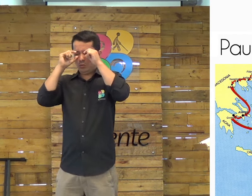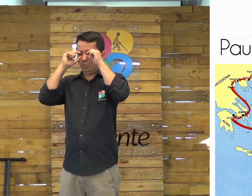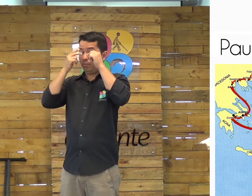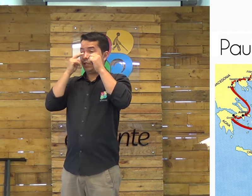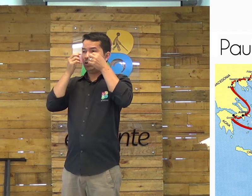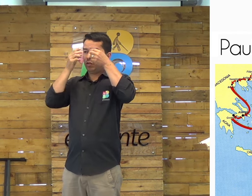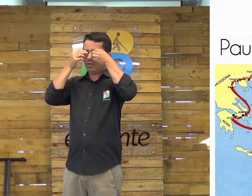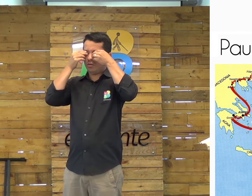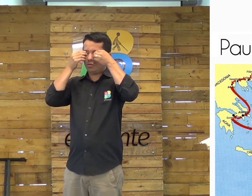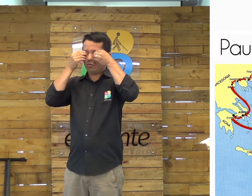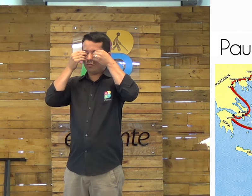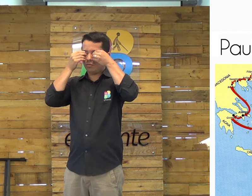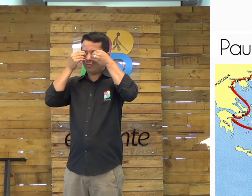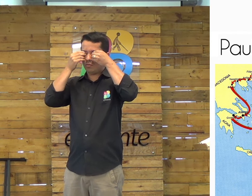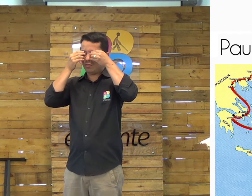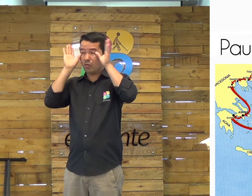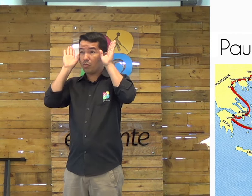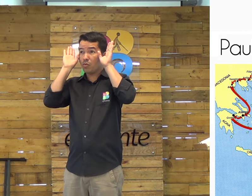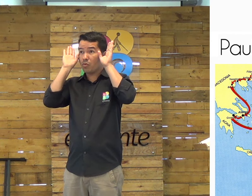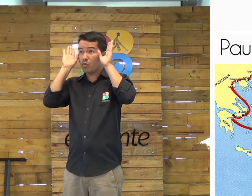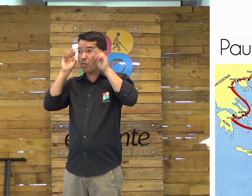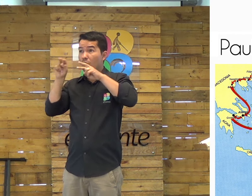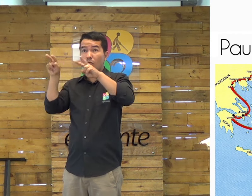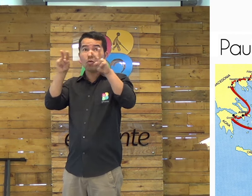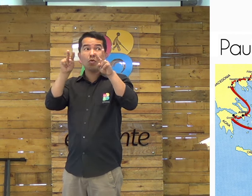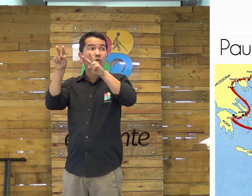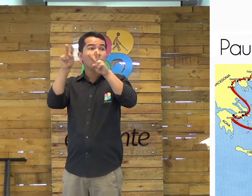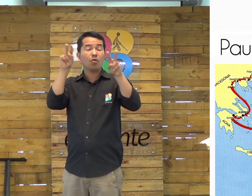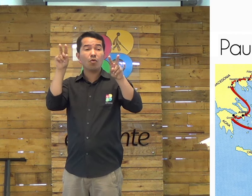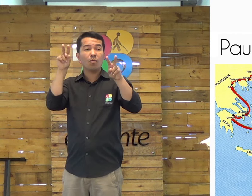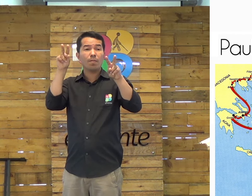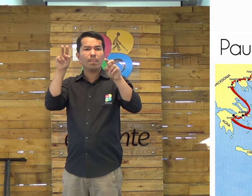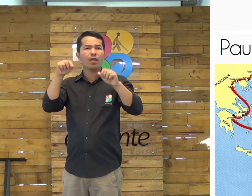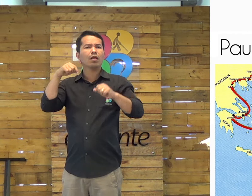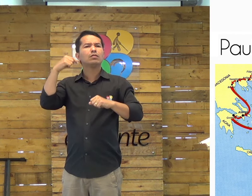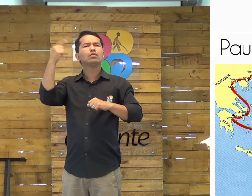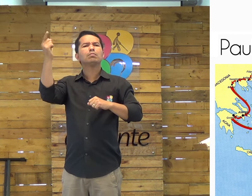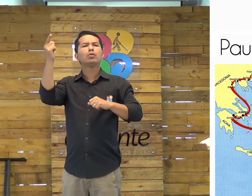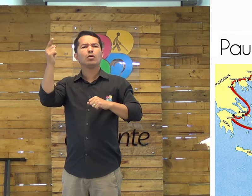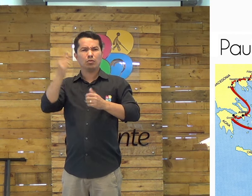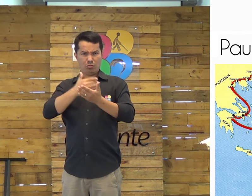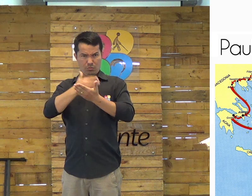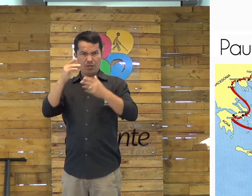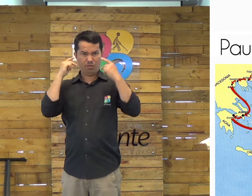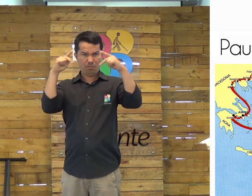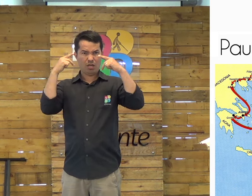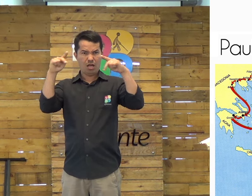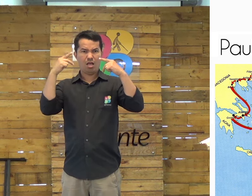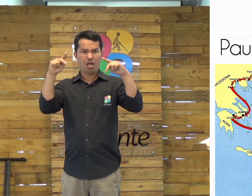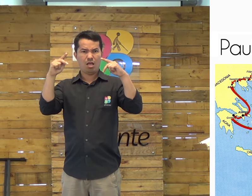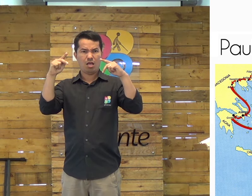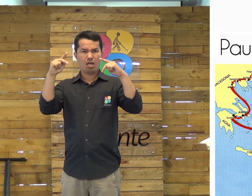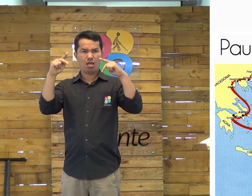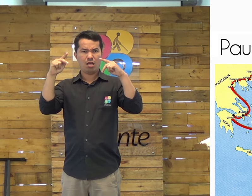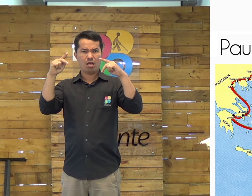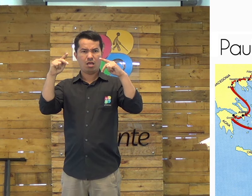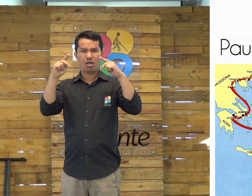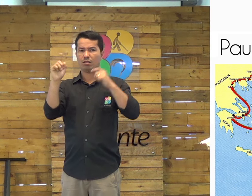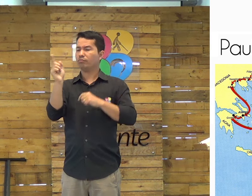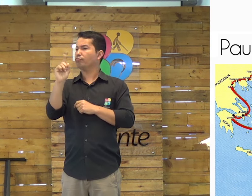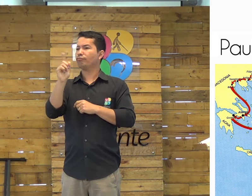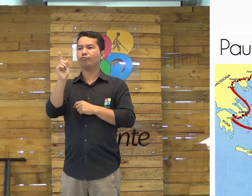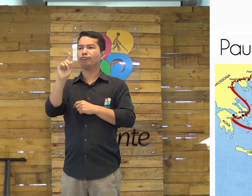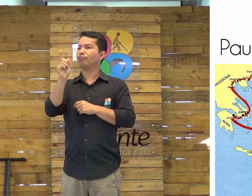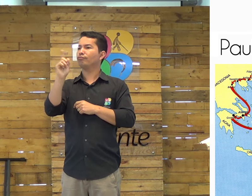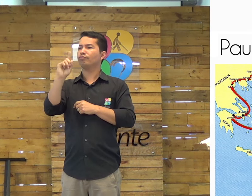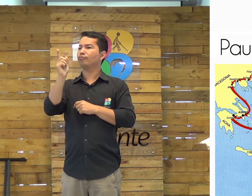ele, pôs a mão sobre os olhos dele ali e os olhos voltaram à sua normalidade e conseguiu